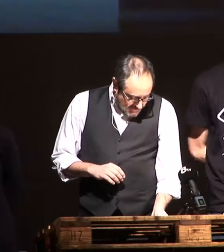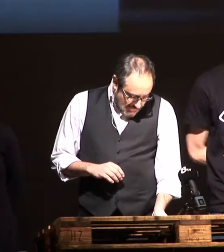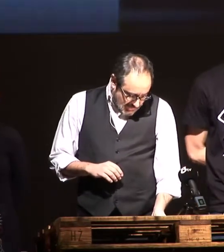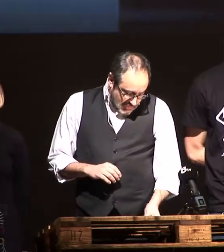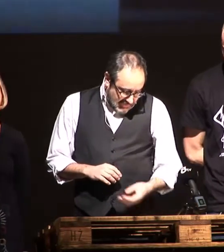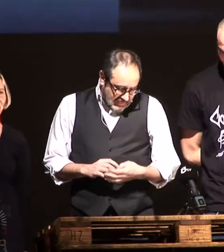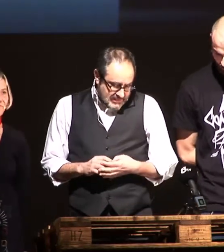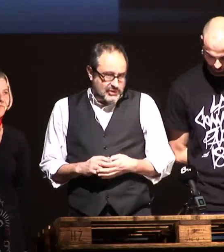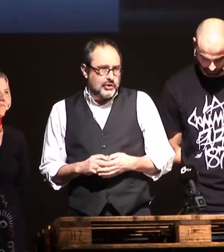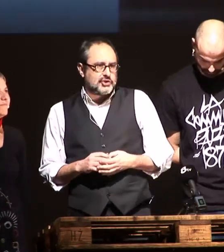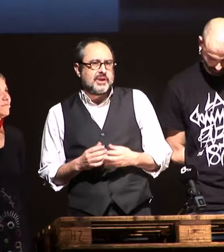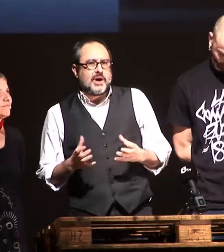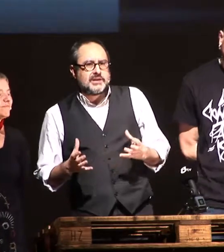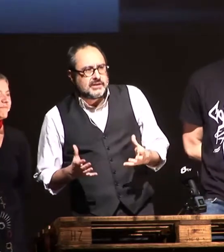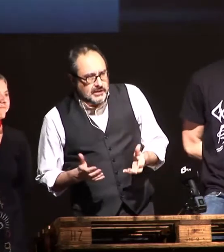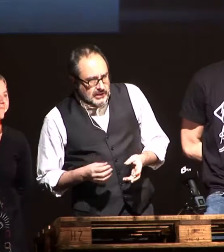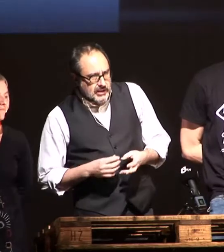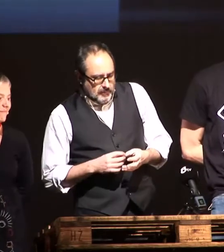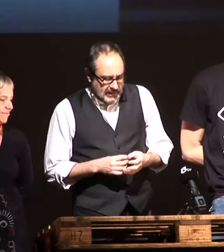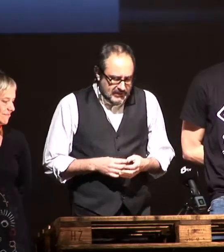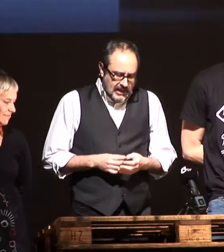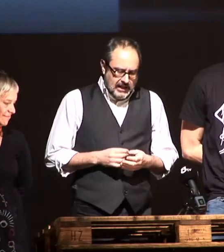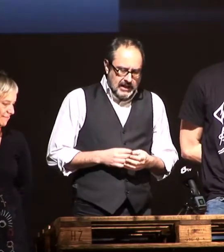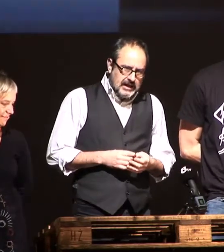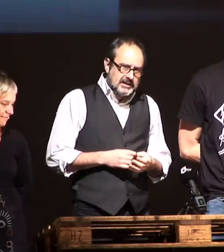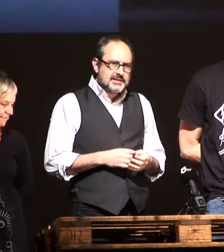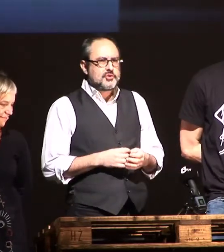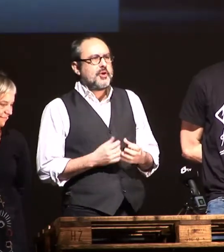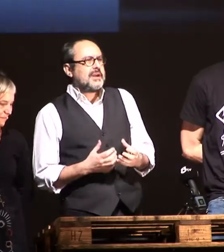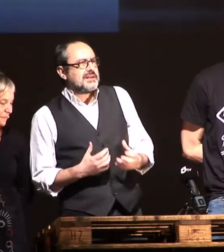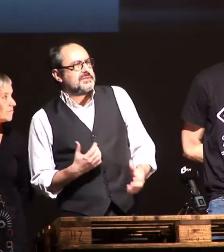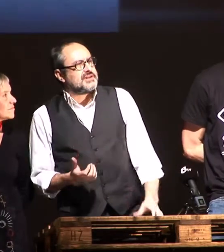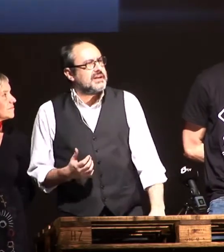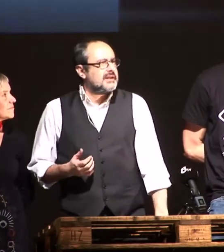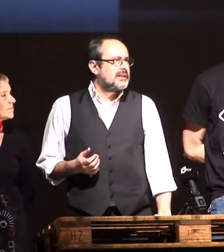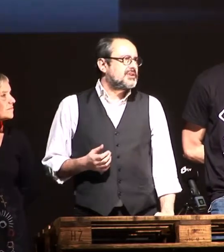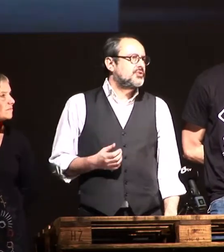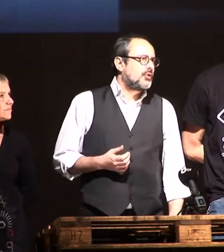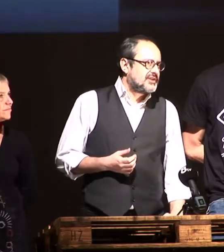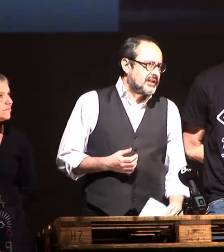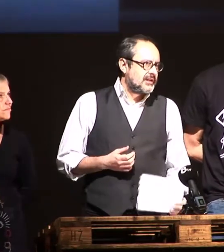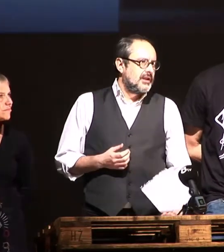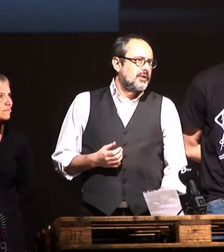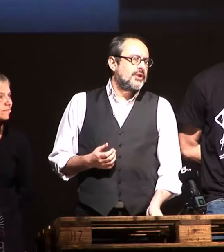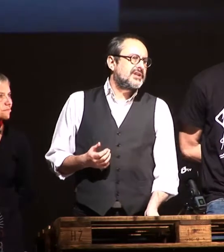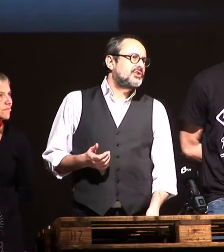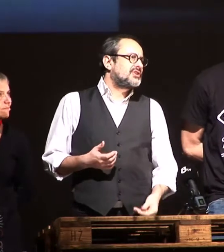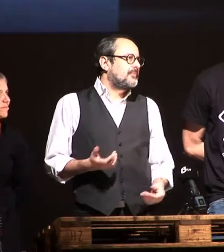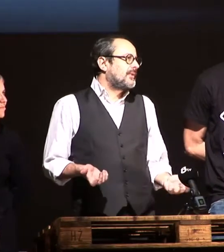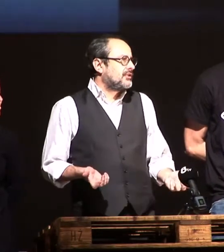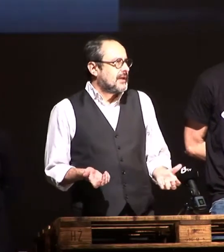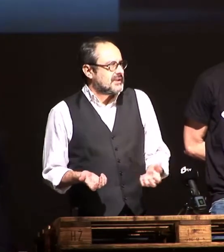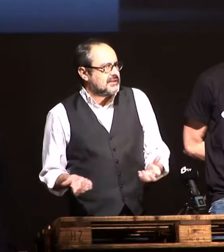per acabar, una idea. Les nacions viuen mentre els seus pobles les imaginen i les construeixen. Una